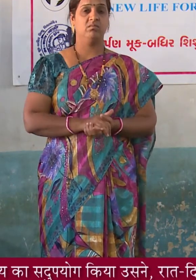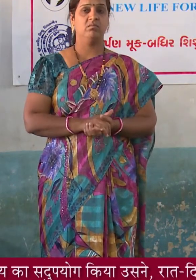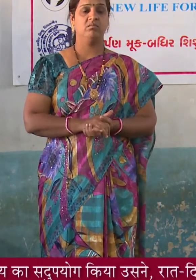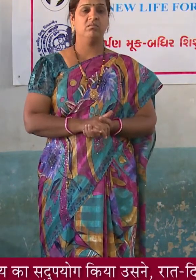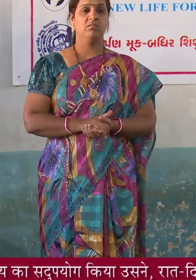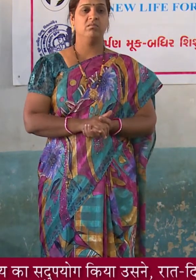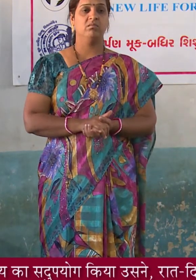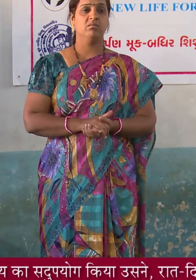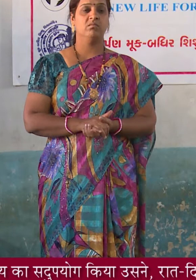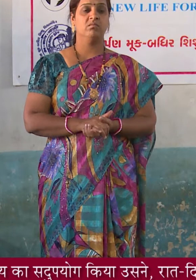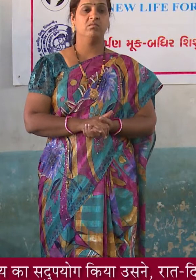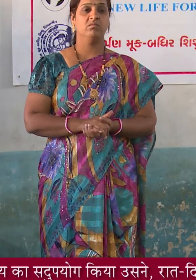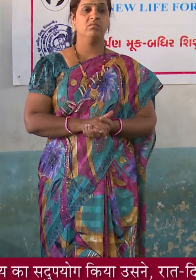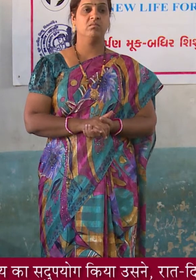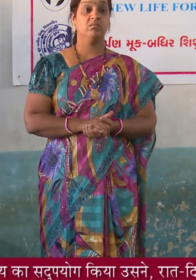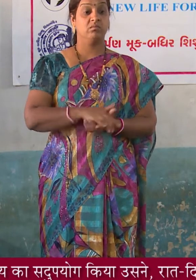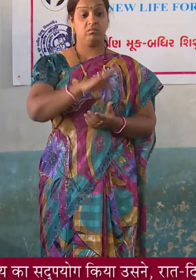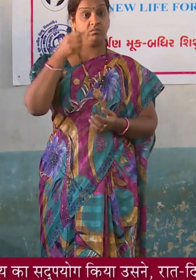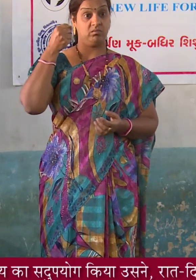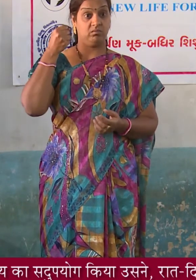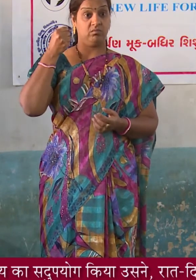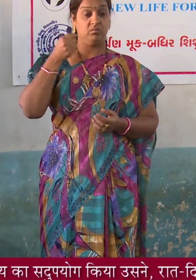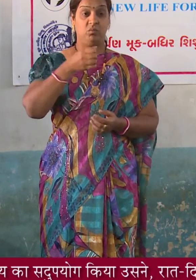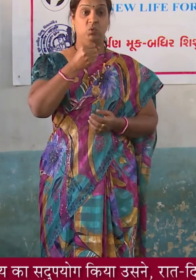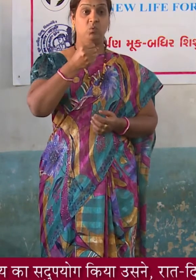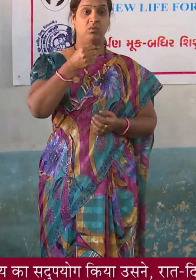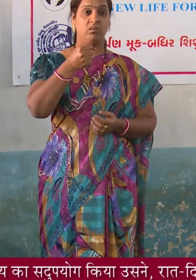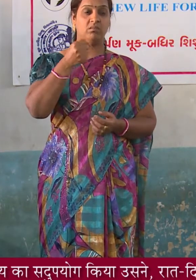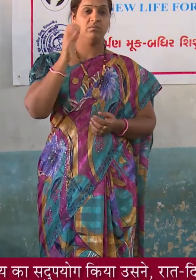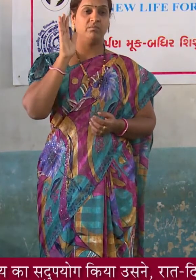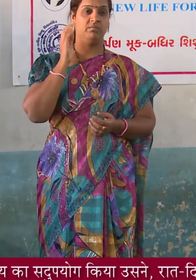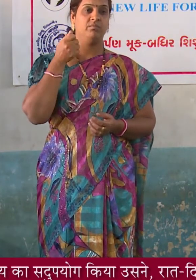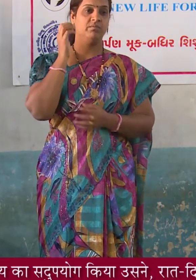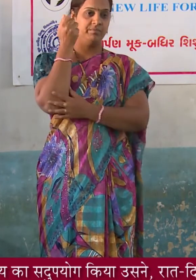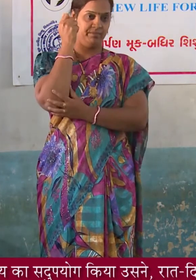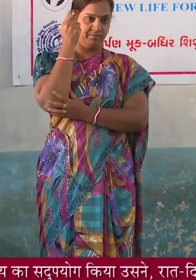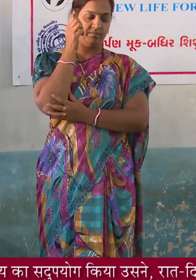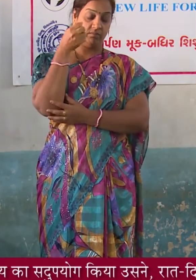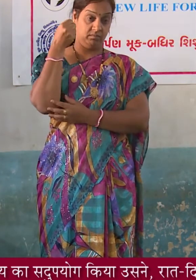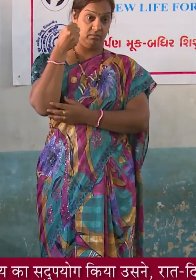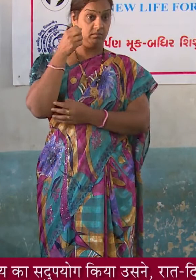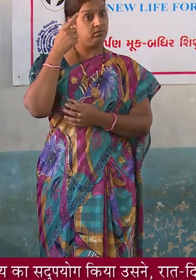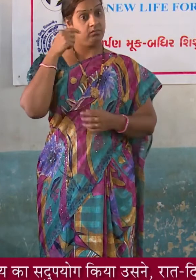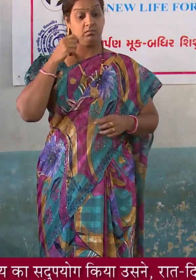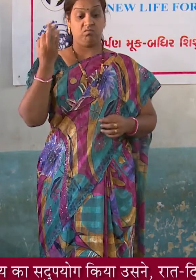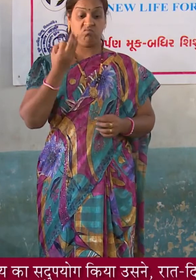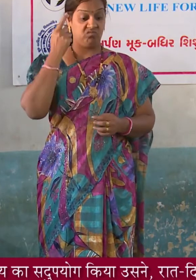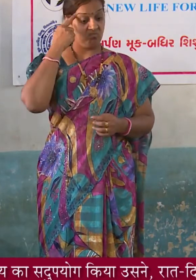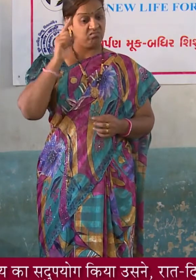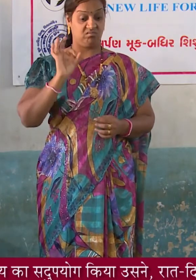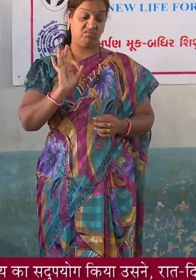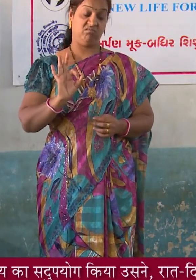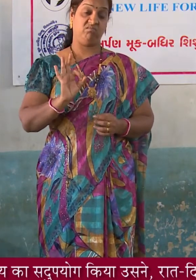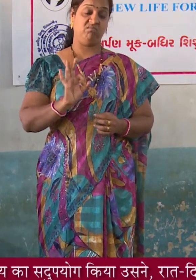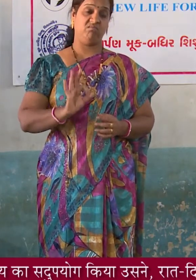और एक दिन वो इतना बड़ा व्यापारी बन गया कि एक फोन करता है। समय का सदुपयोग किया उसने, रात दिन मेहनत